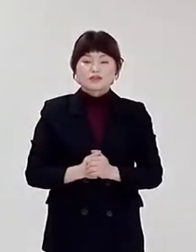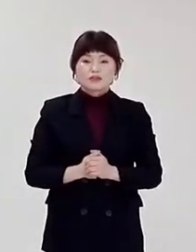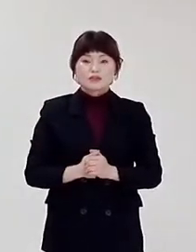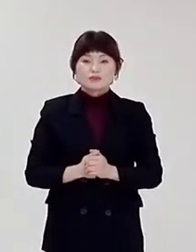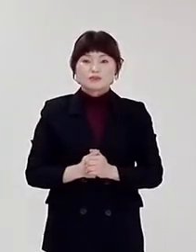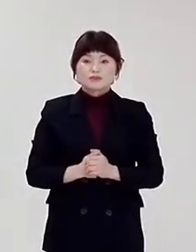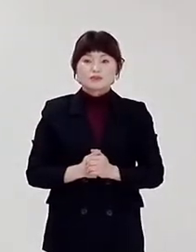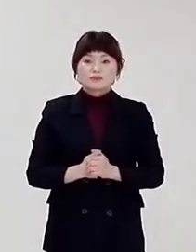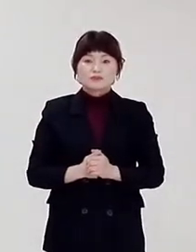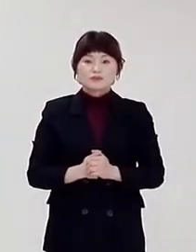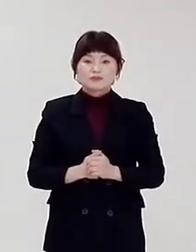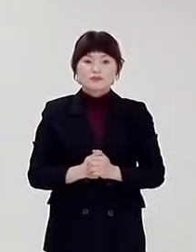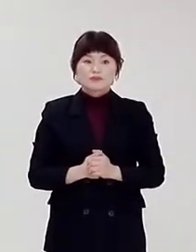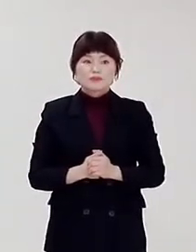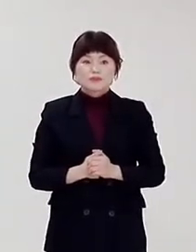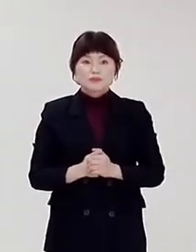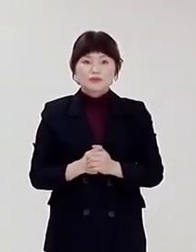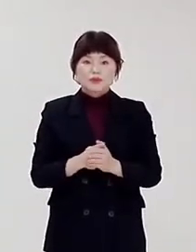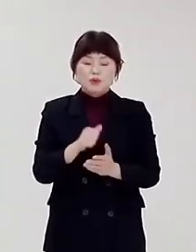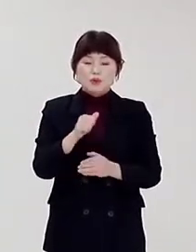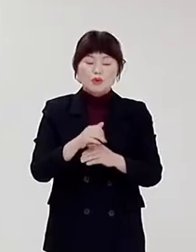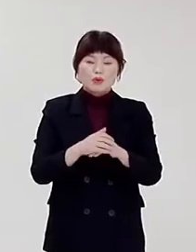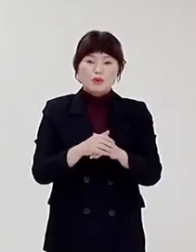2,137억 원, 조정교부금